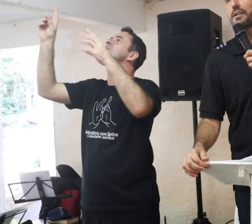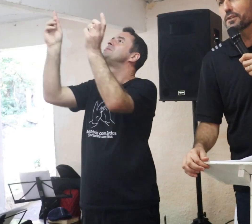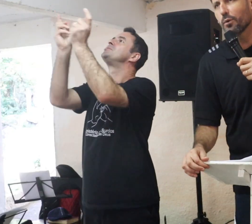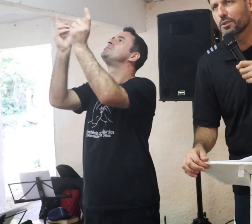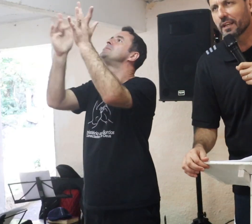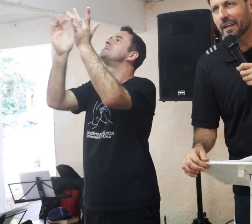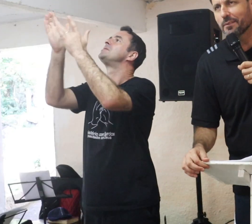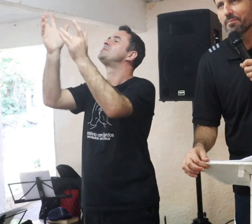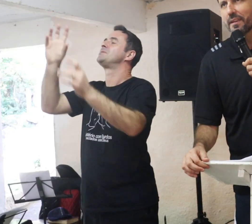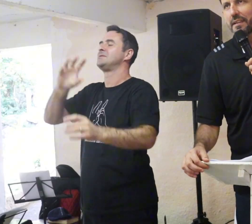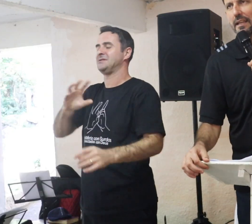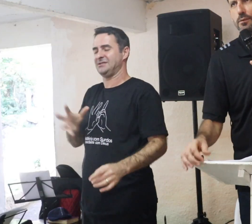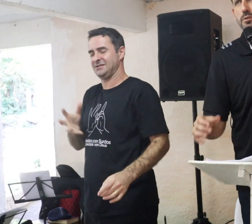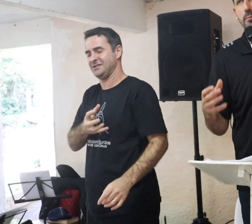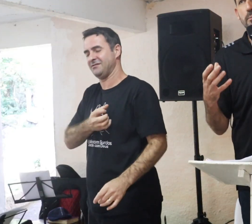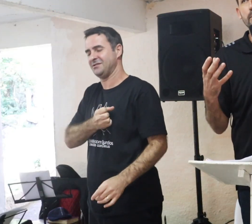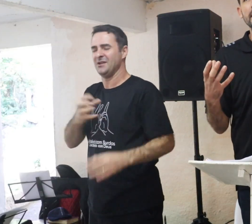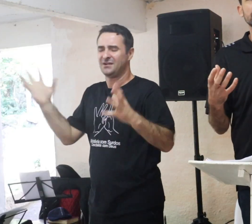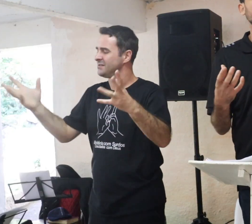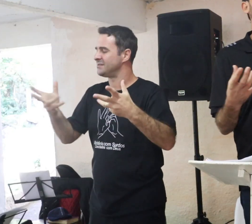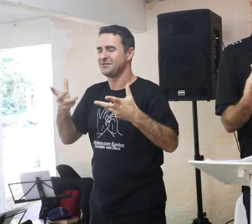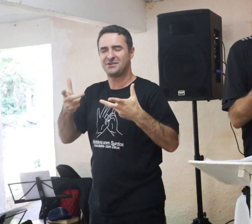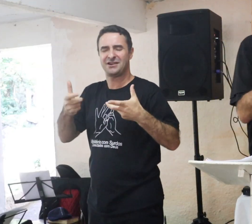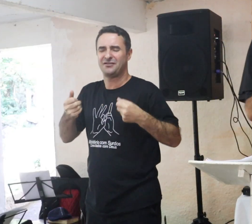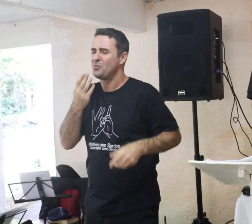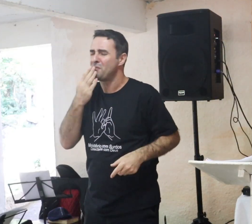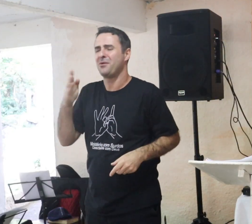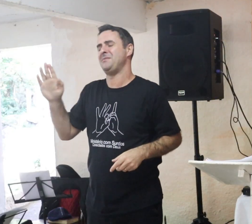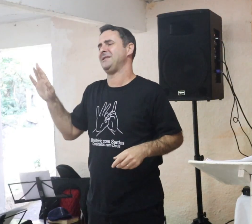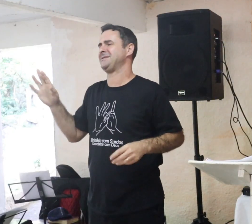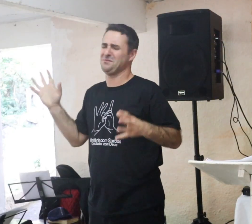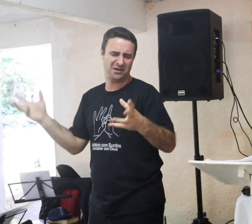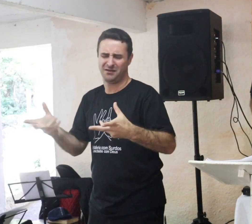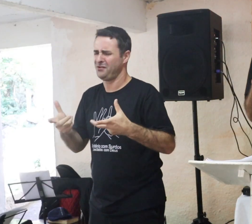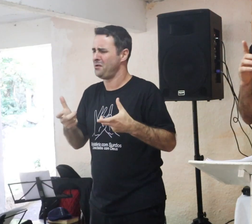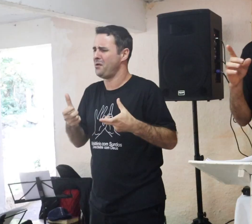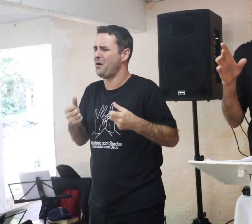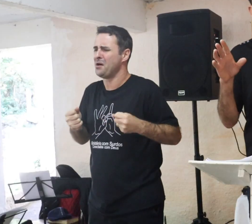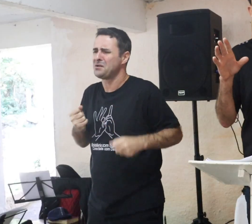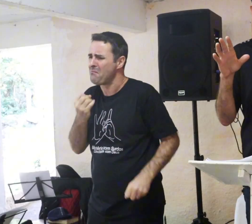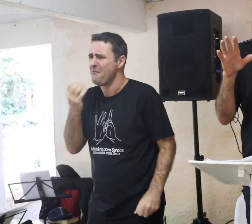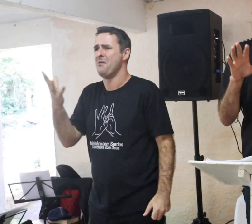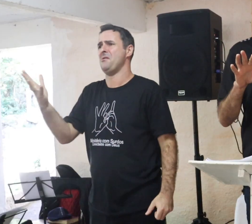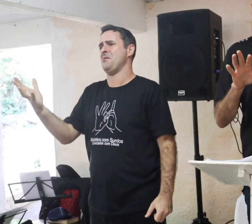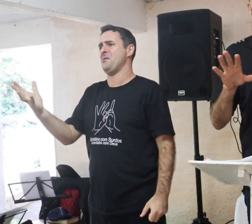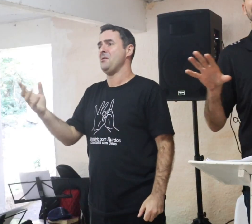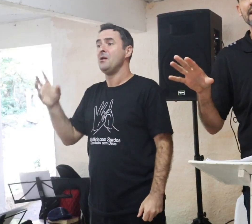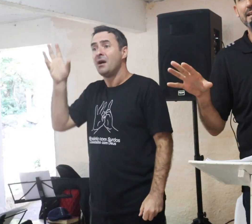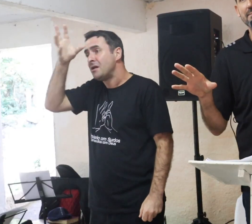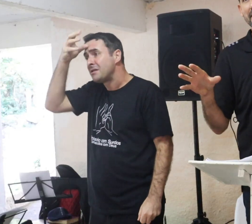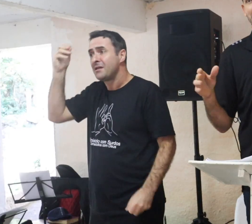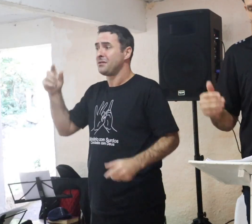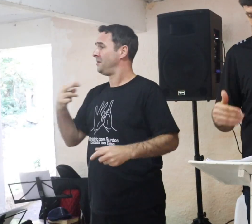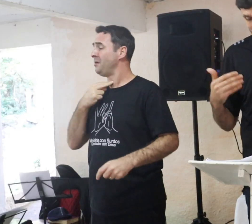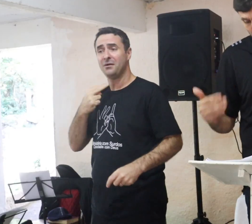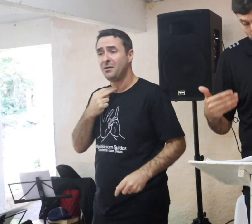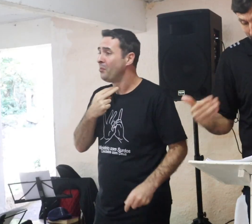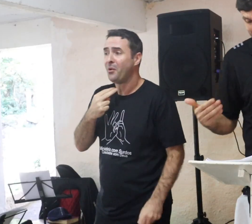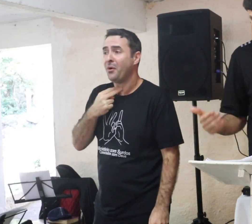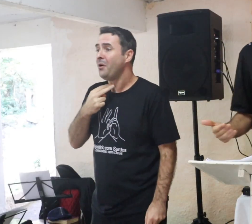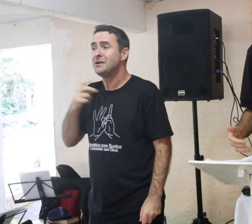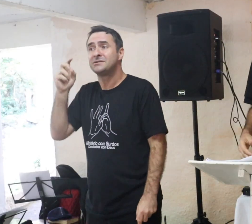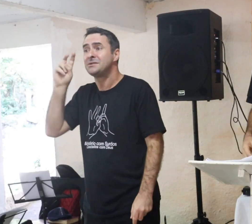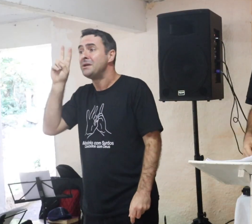algo extraordinário. Queridos, é uma promessa empolgante. É uma promessa que nós não podemos esquecê-la. Nós